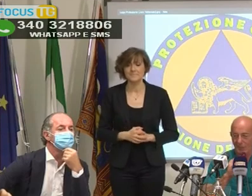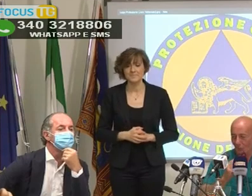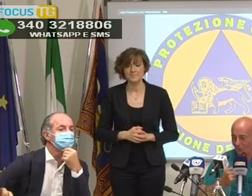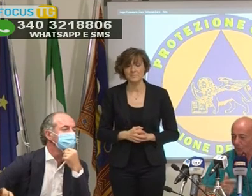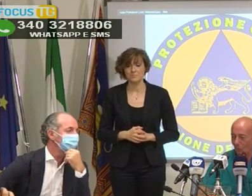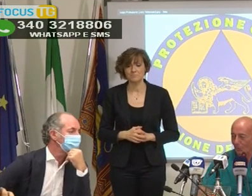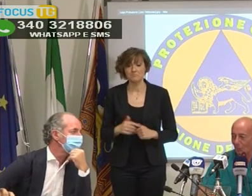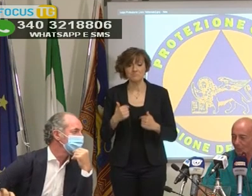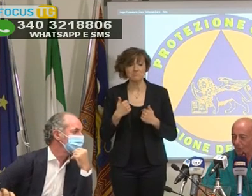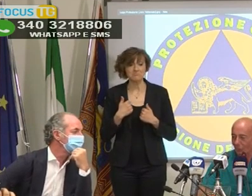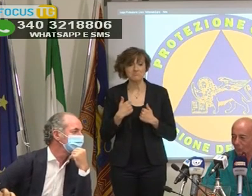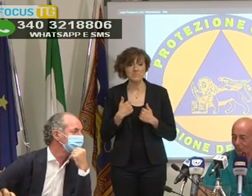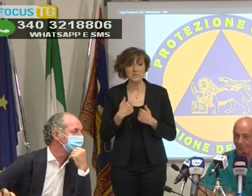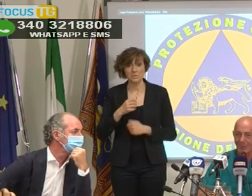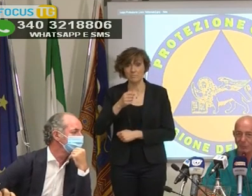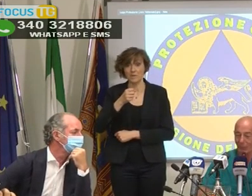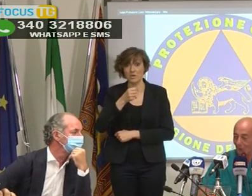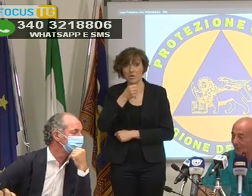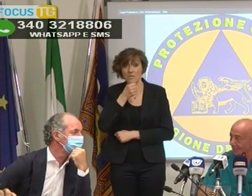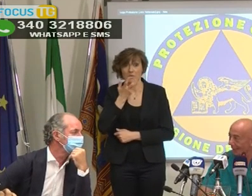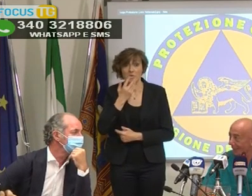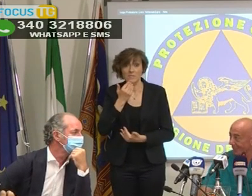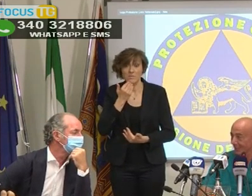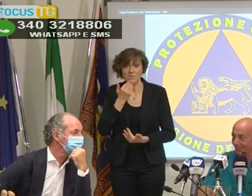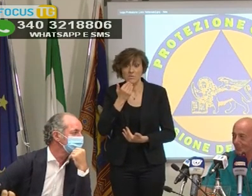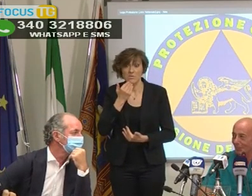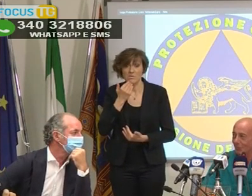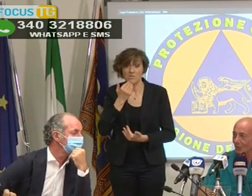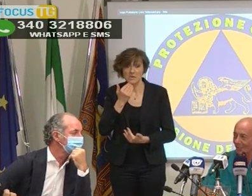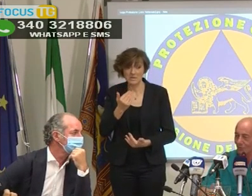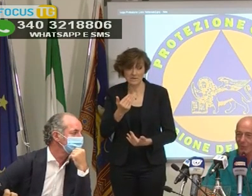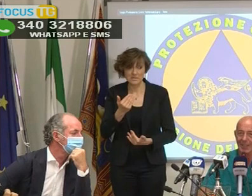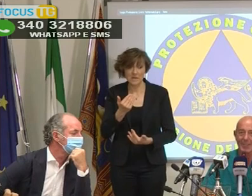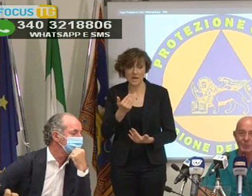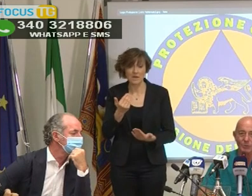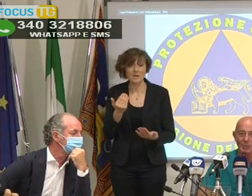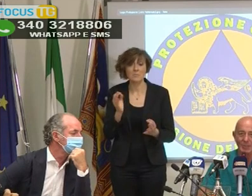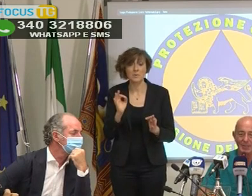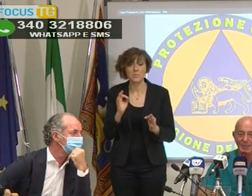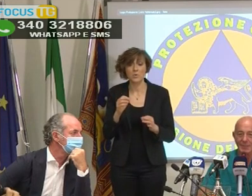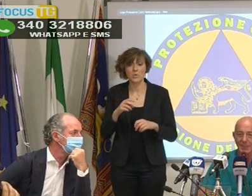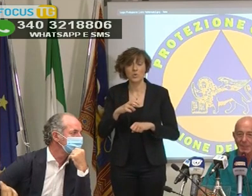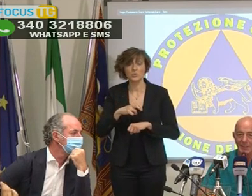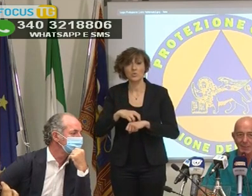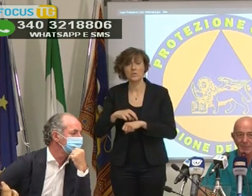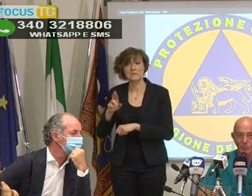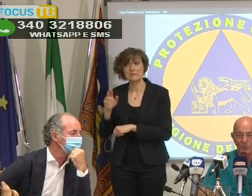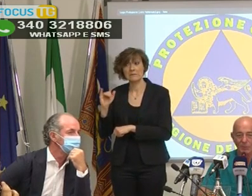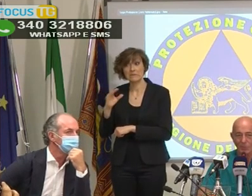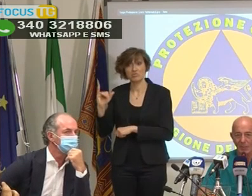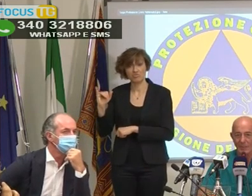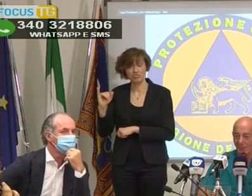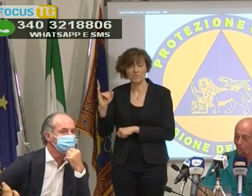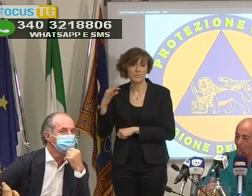Tutto qua. Io, quando ho preso il microfono, volevo ringraziare, se mi è concesso, la dottoressa Ricci